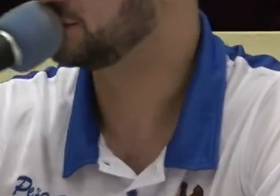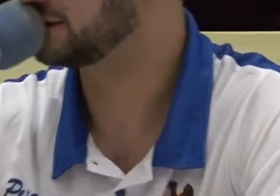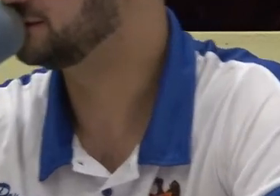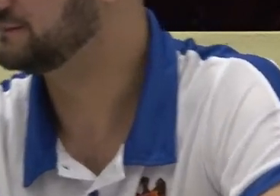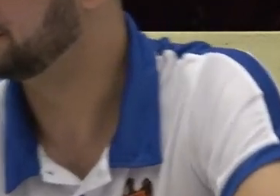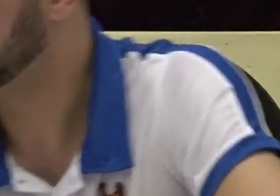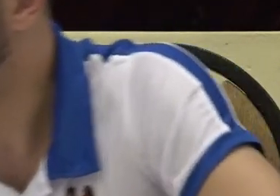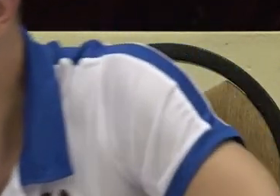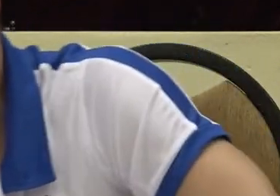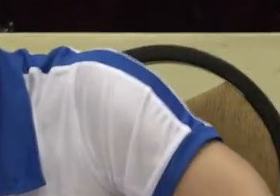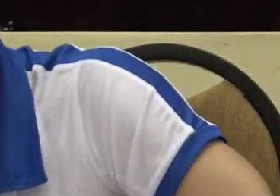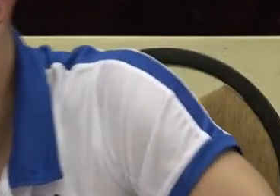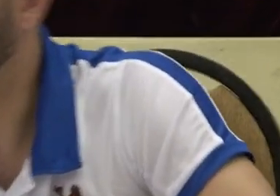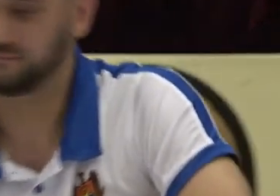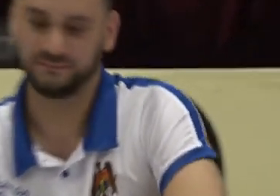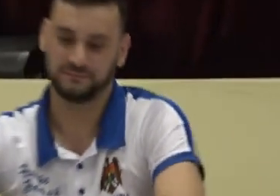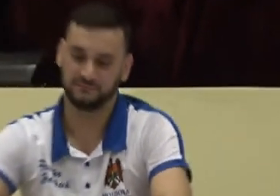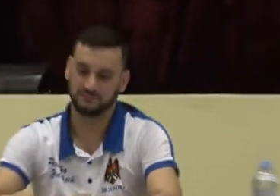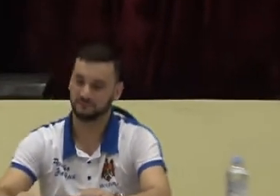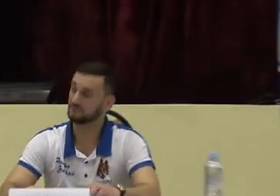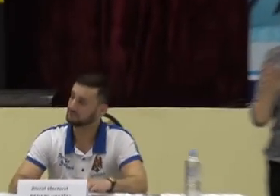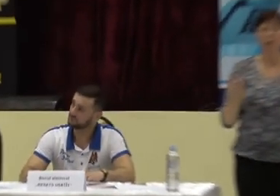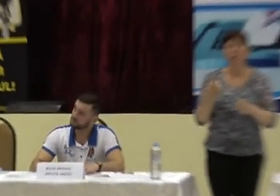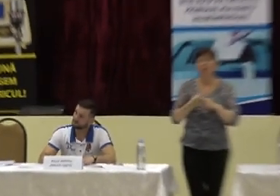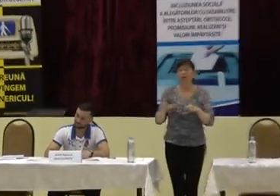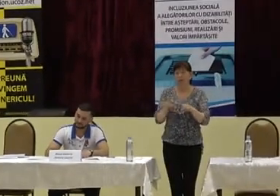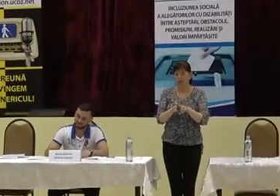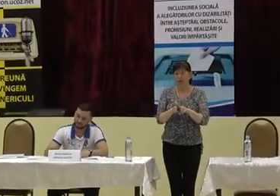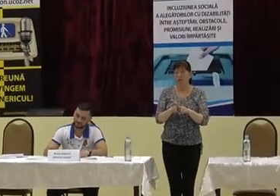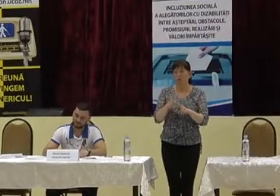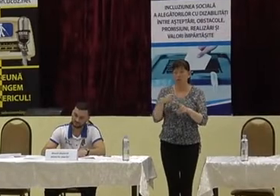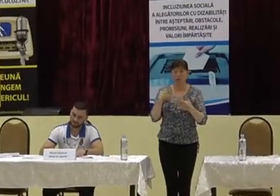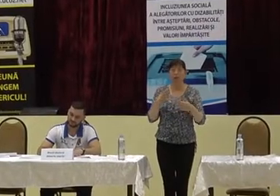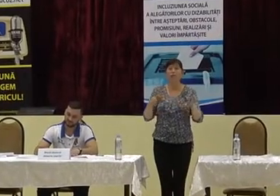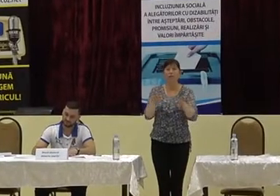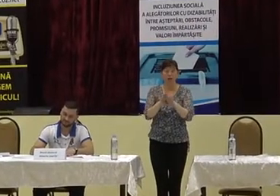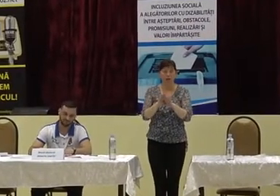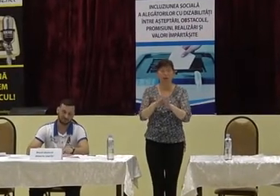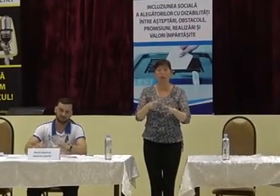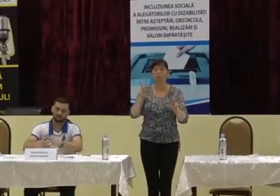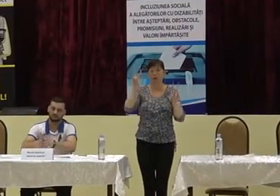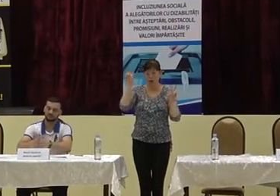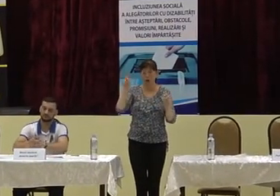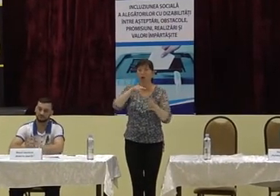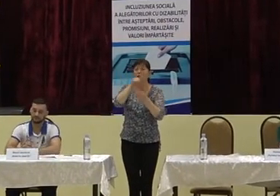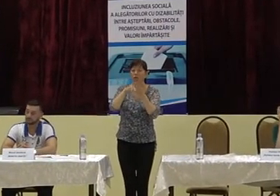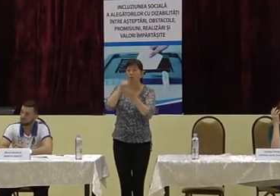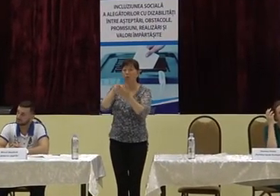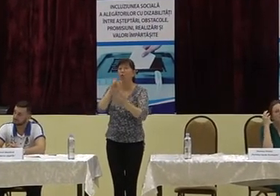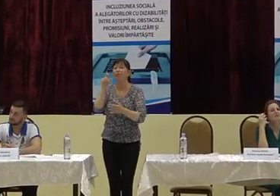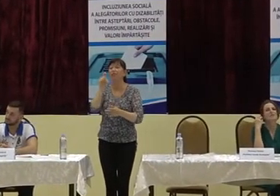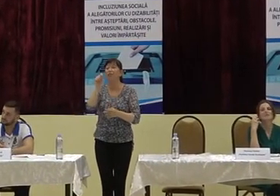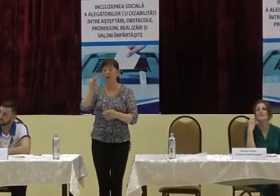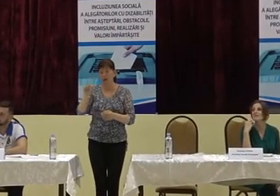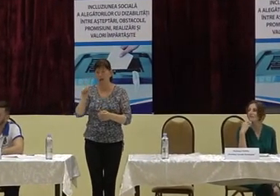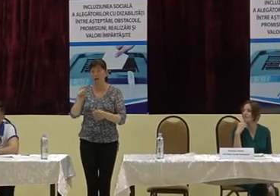Vă mulțumesc! Mulțumim! Cu aceasta declarăm încheiat runda întrebărilor din sală